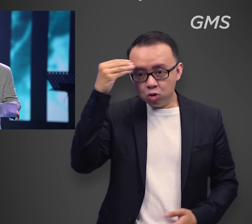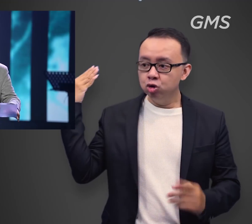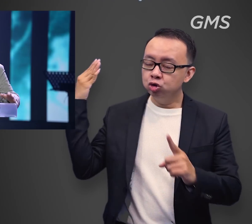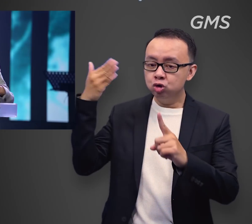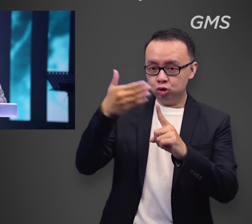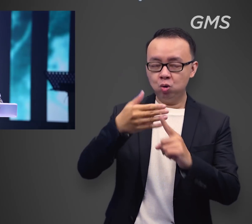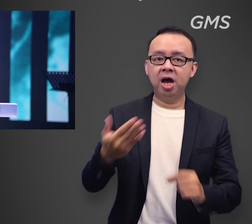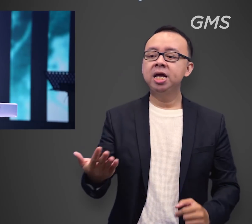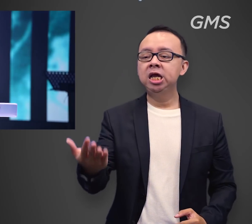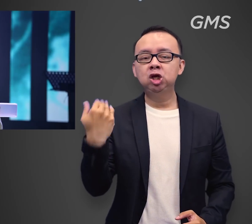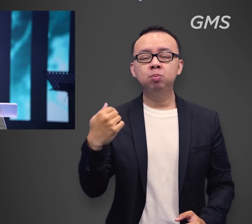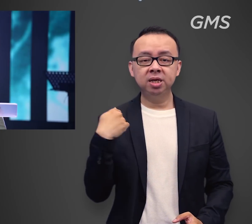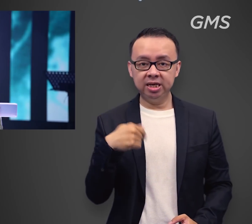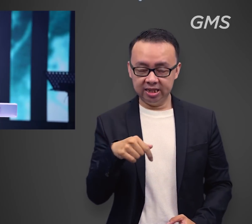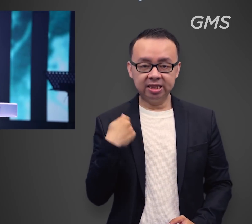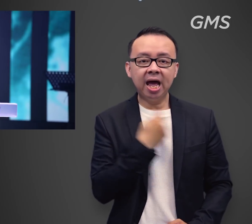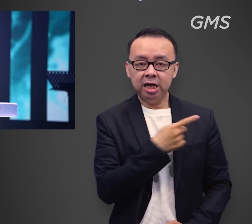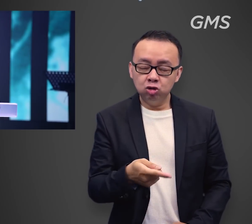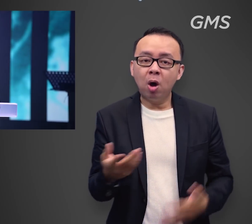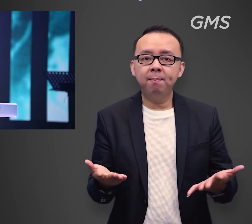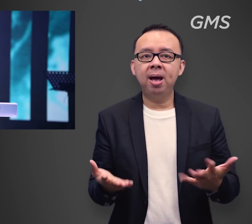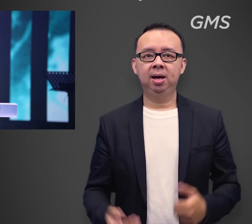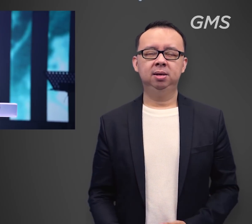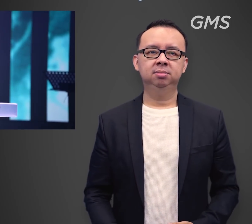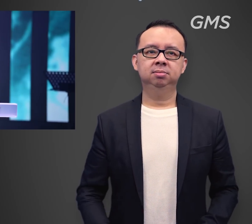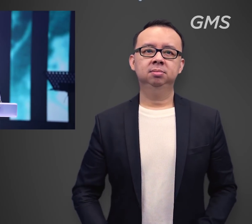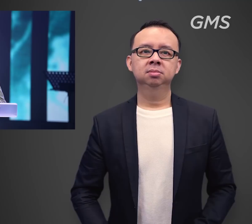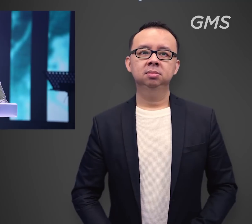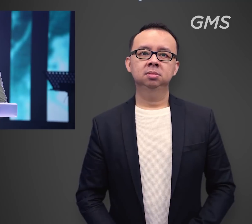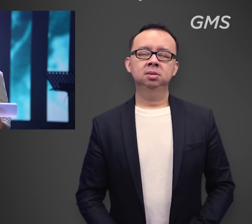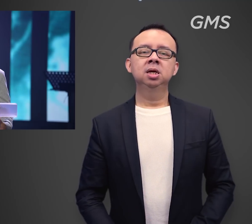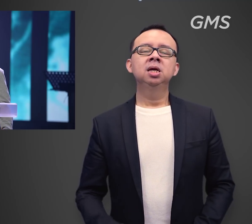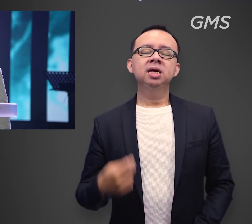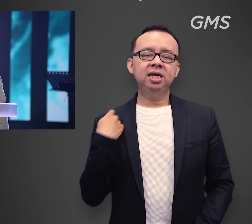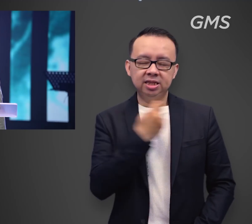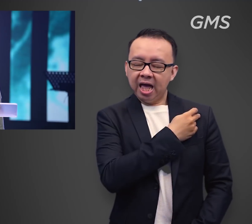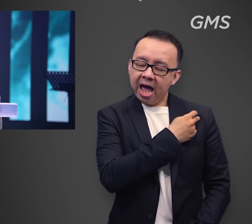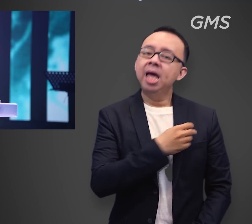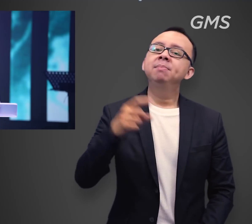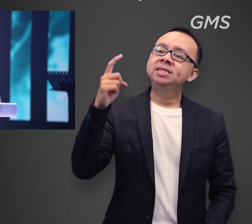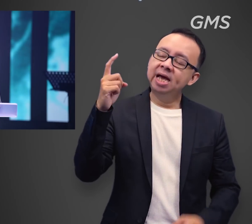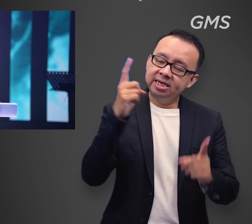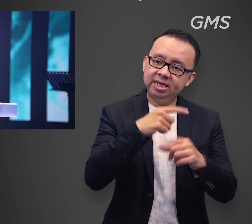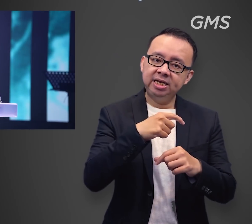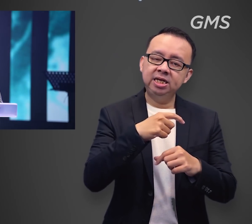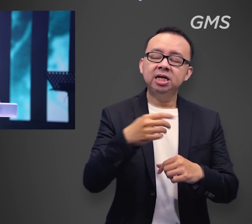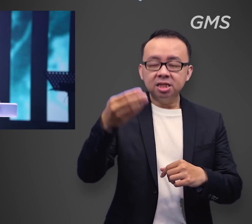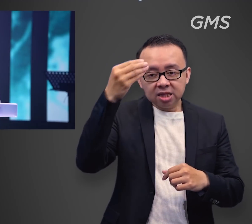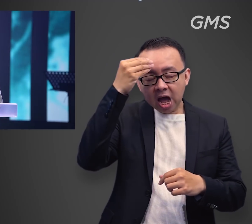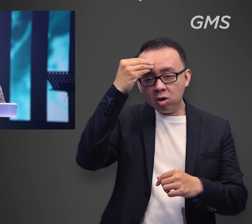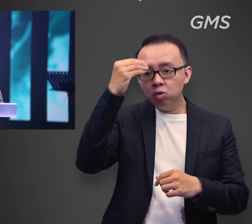tidak akan pernah main-main dengan hidupmu. Anda akan menjadi orang yang menghargai kehidupan Anda. Kita akan menjadi orang